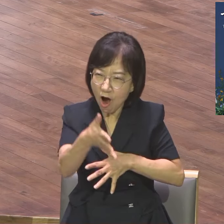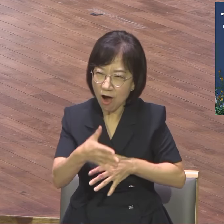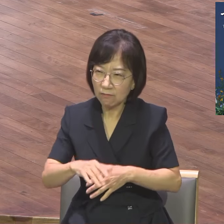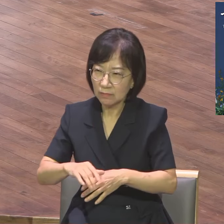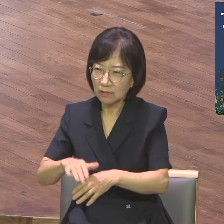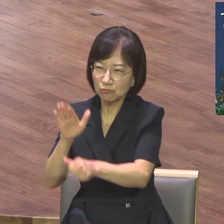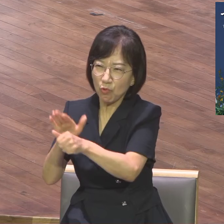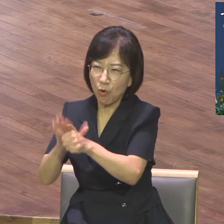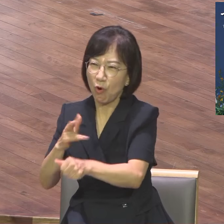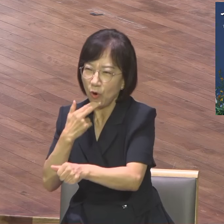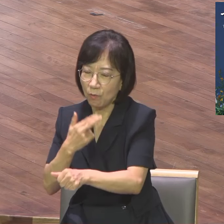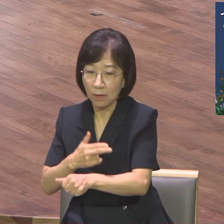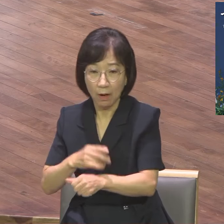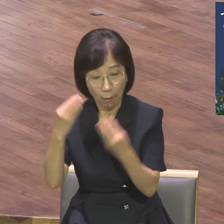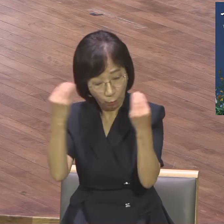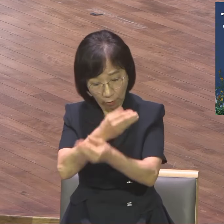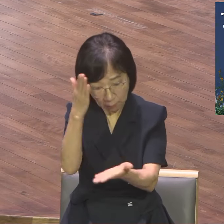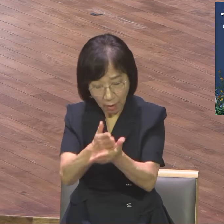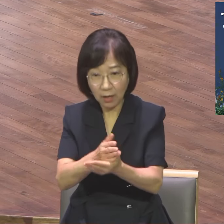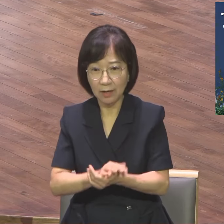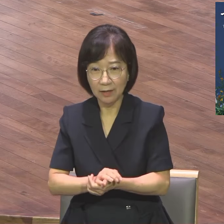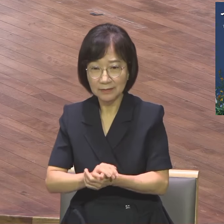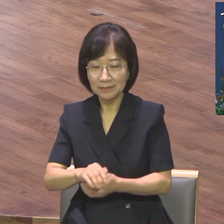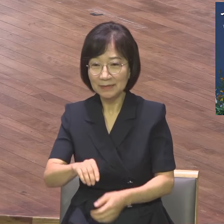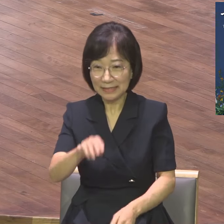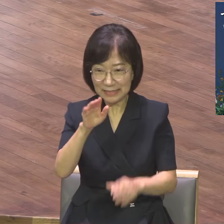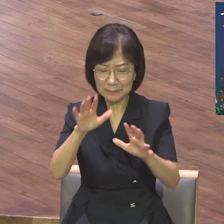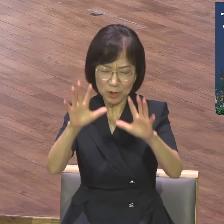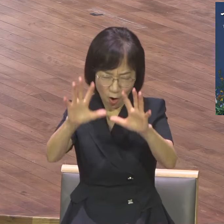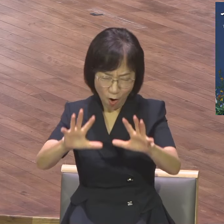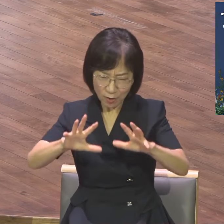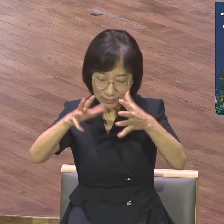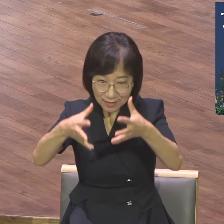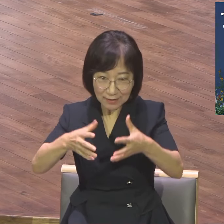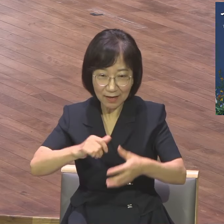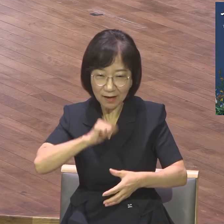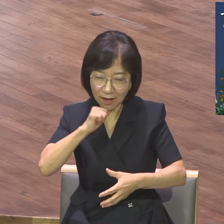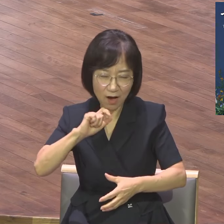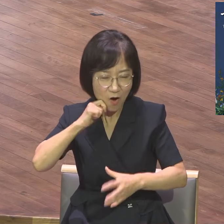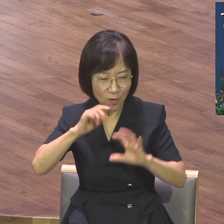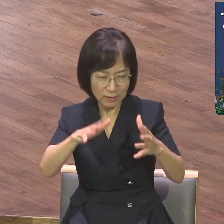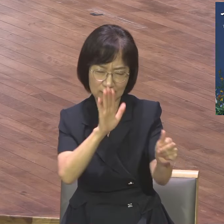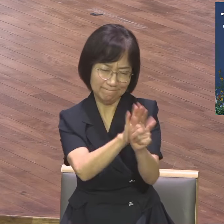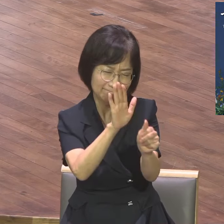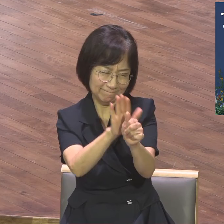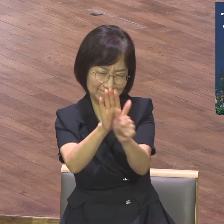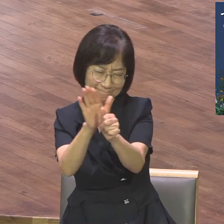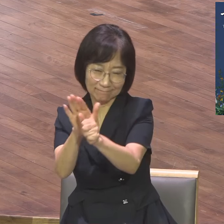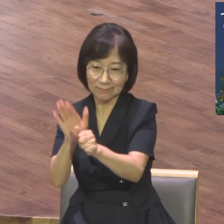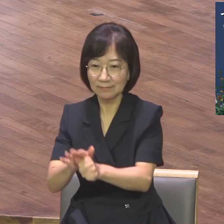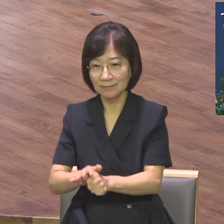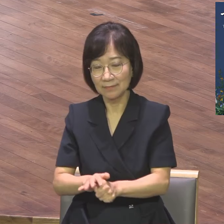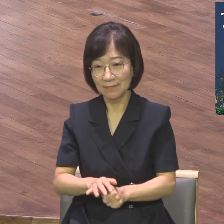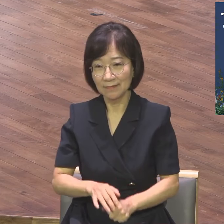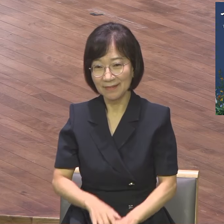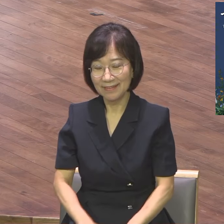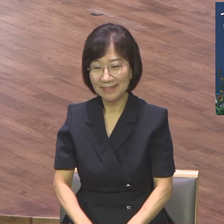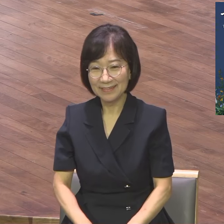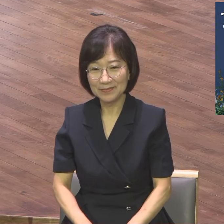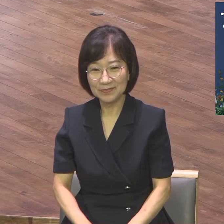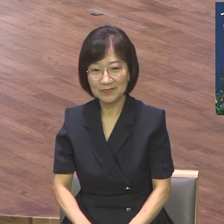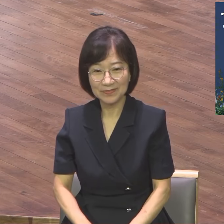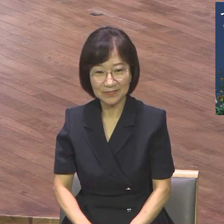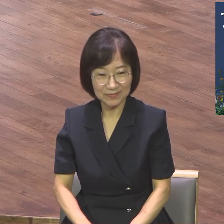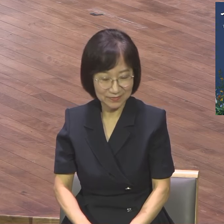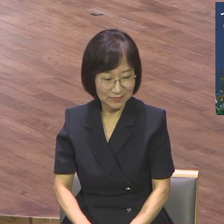세계 NGO 통해서 구제하고 있습니다. 전혀 모르는 소리. 그